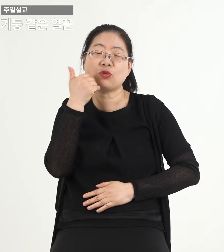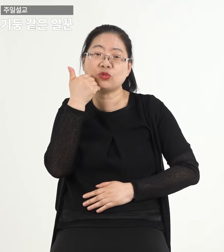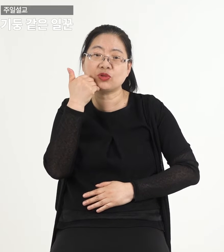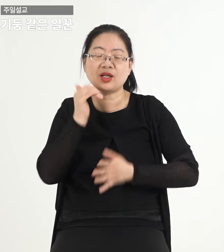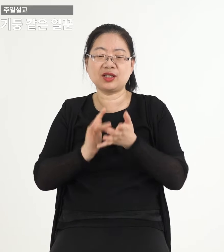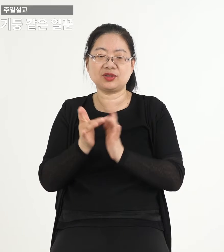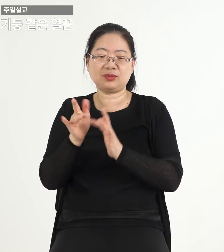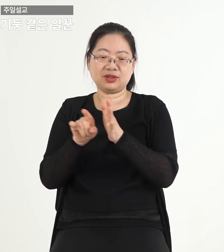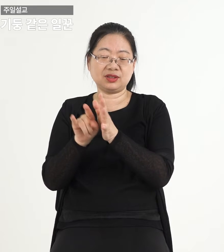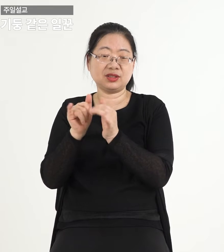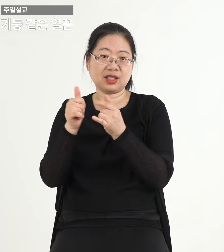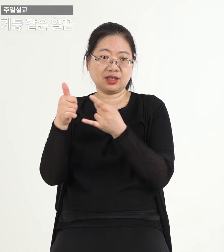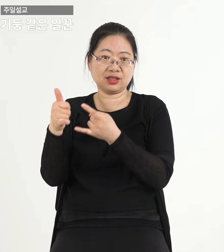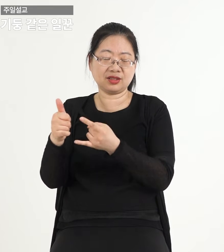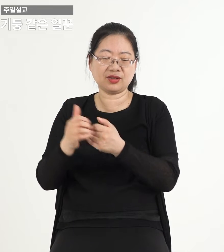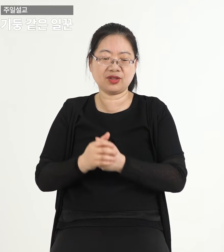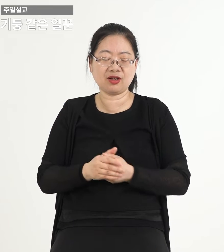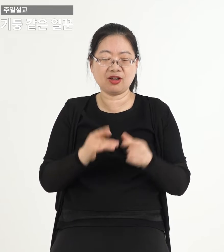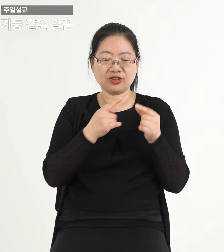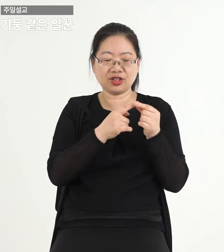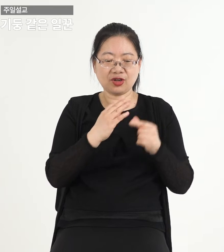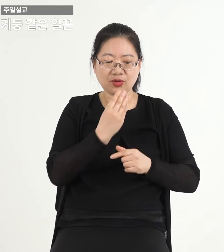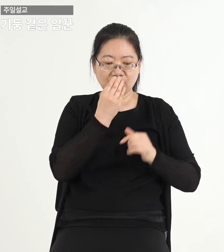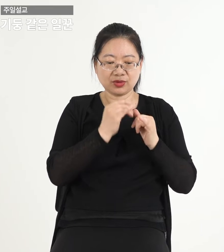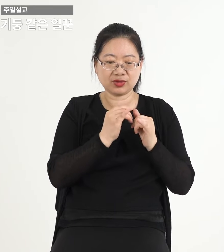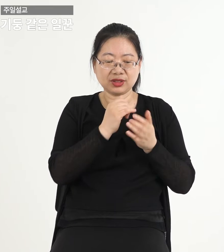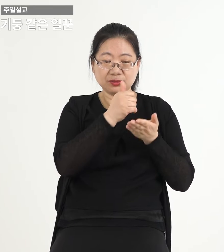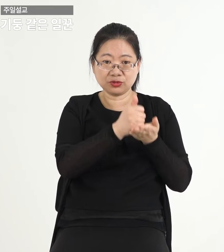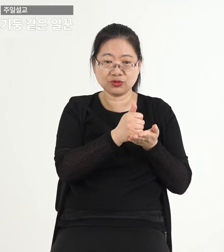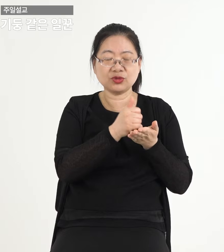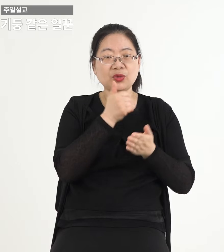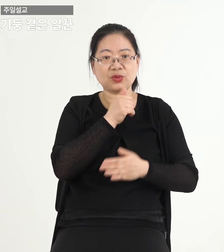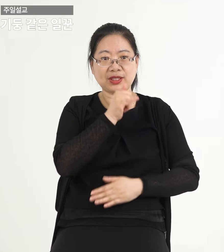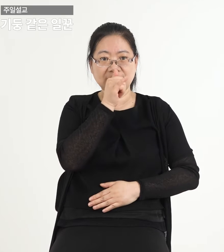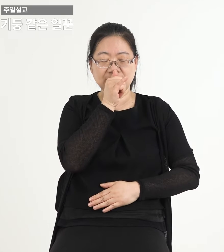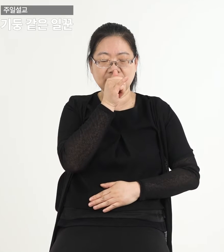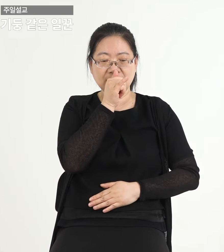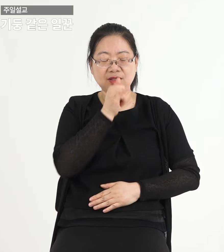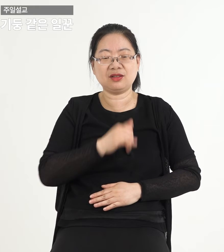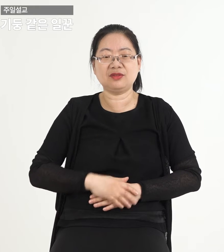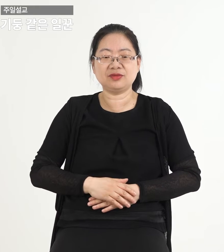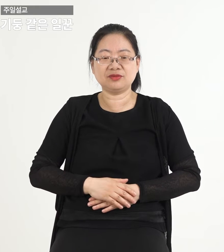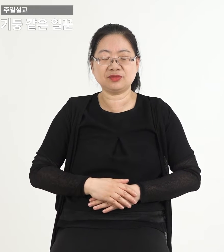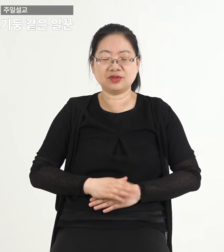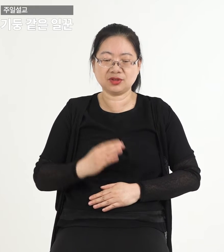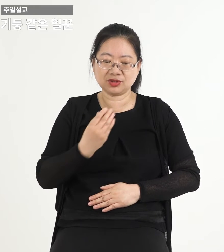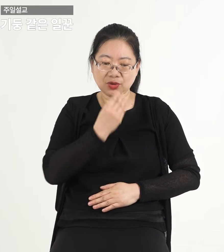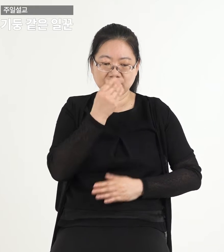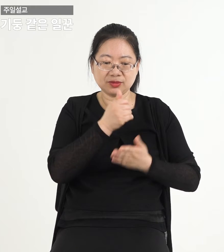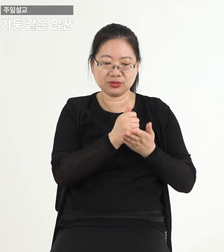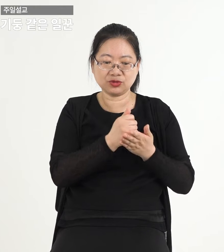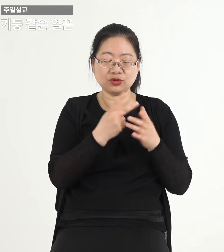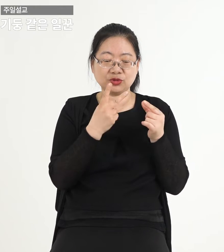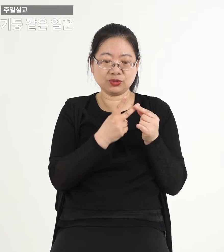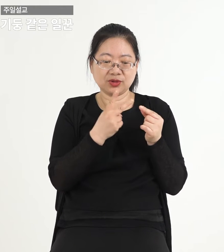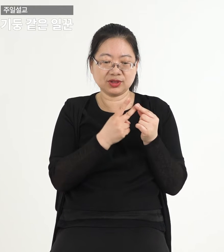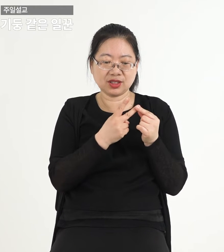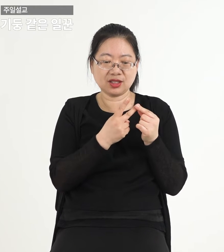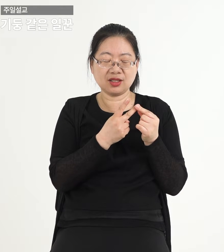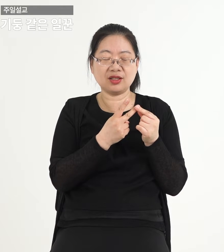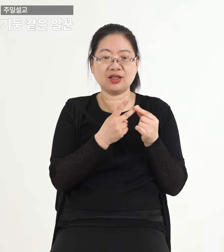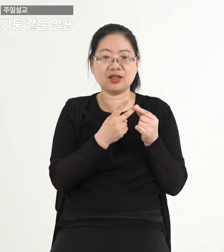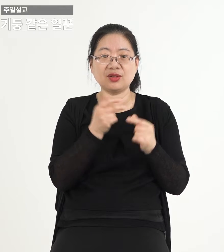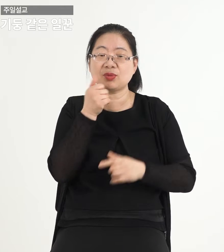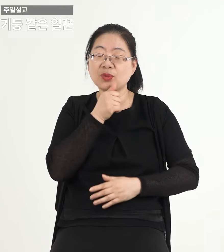그리스도께서. 첫째, 거룩하신 분으로 소개합니다. 예수님을 거룩하신 분. 두 번째는 또 어떤